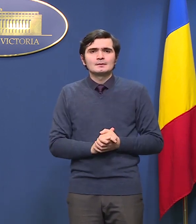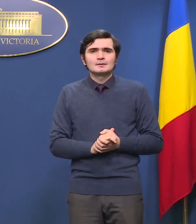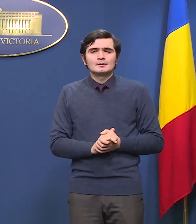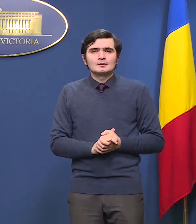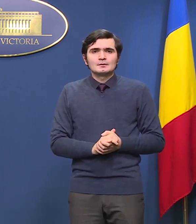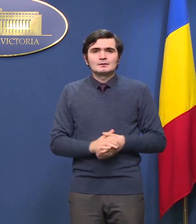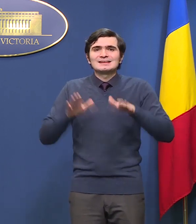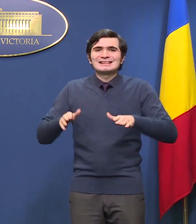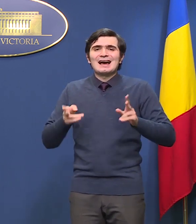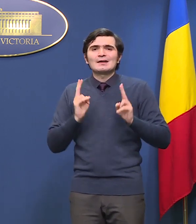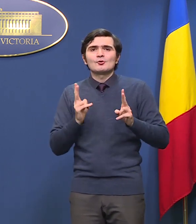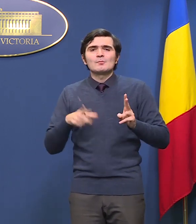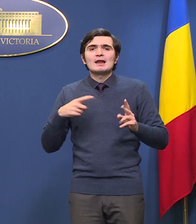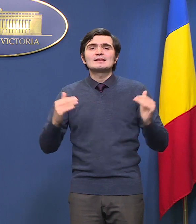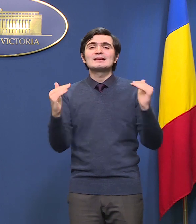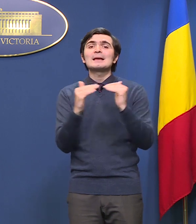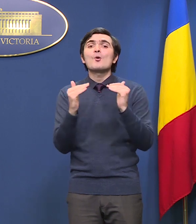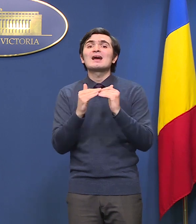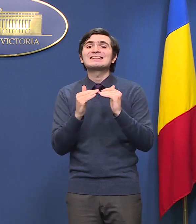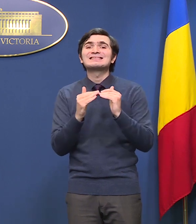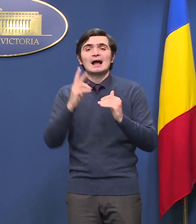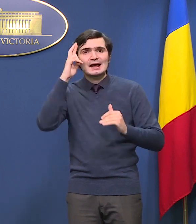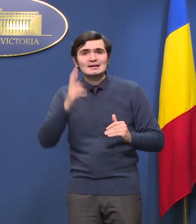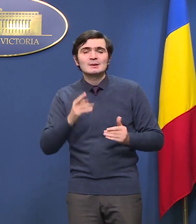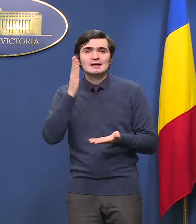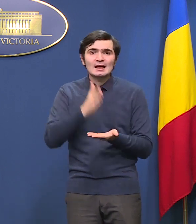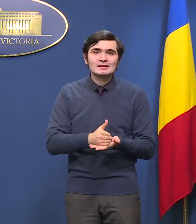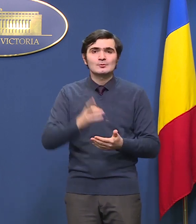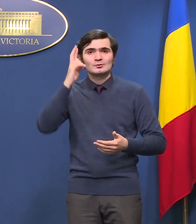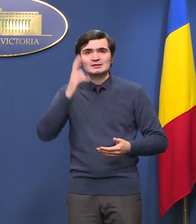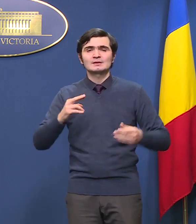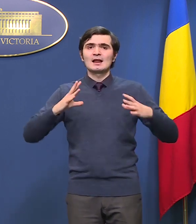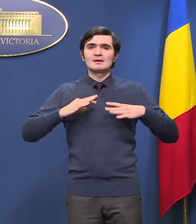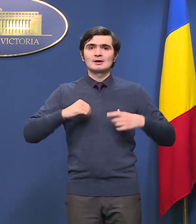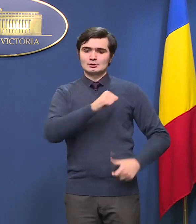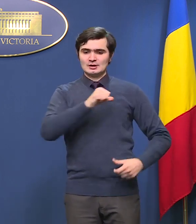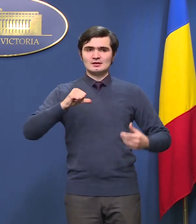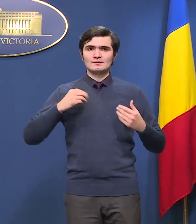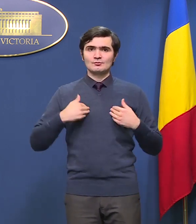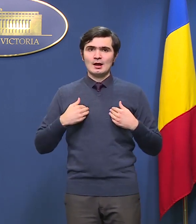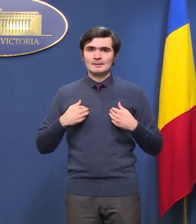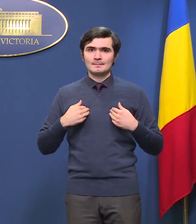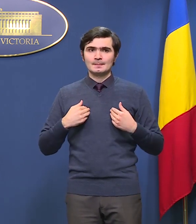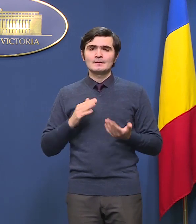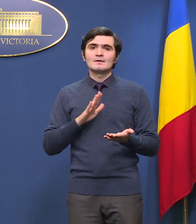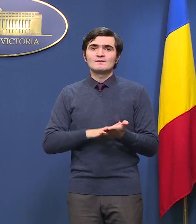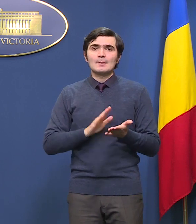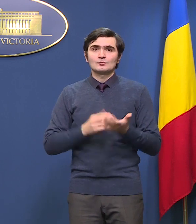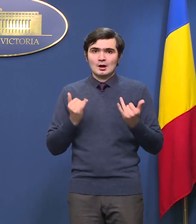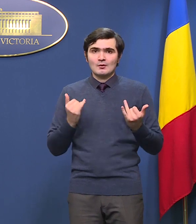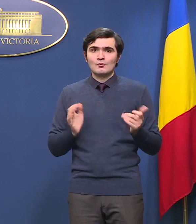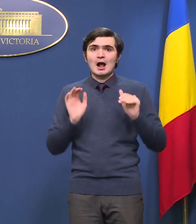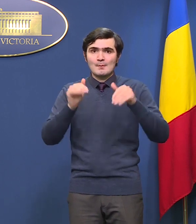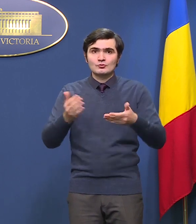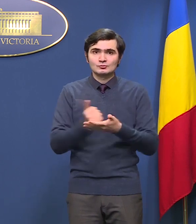Starea normală este democrația, respectarea drepturilor și libertăților individuale. Faptul că am ajuns să luăm astfel